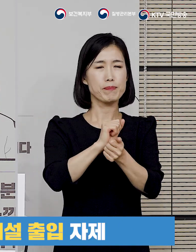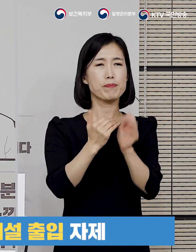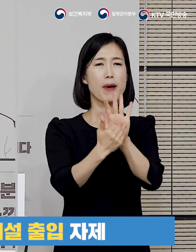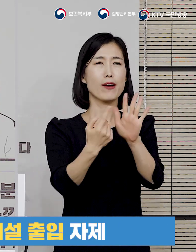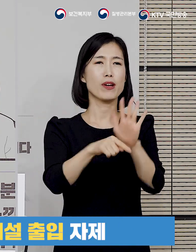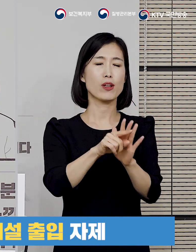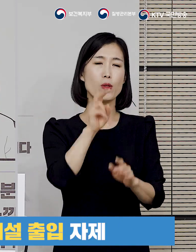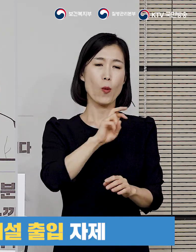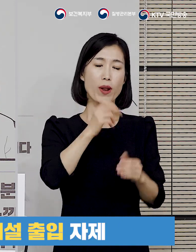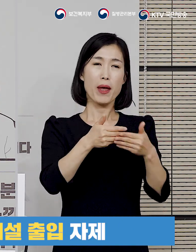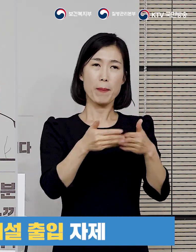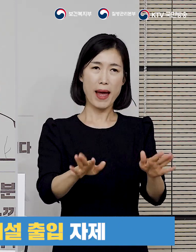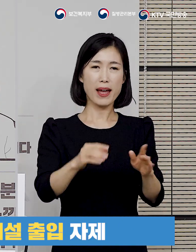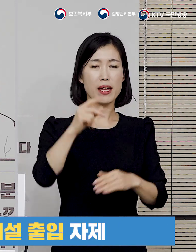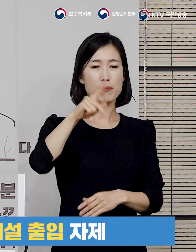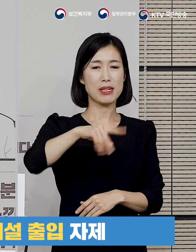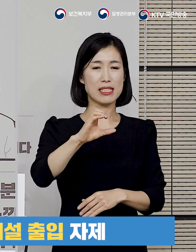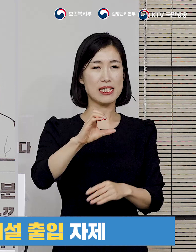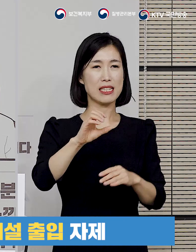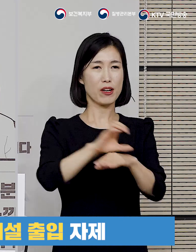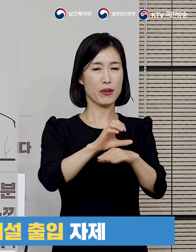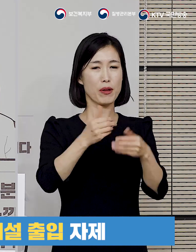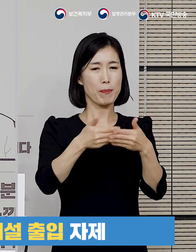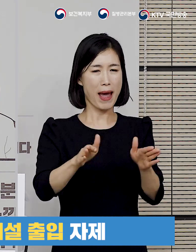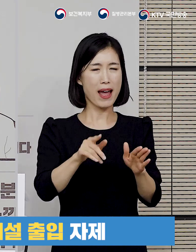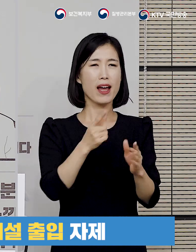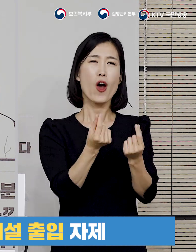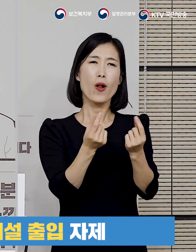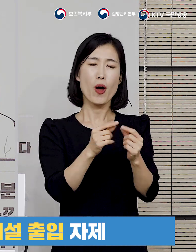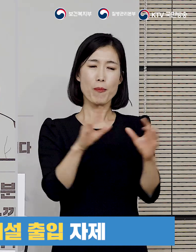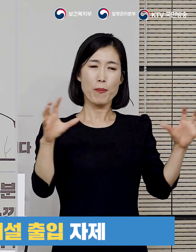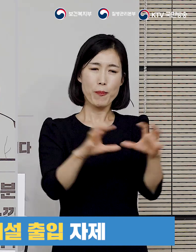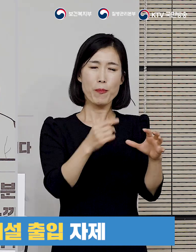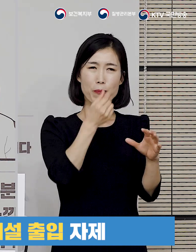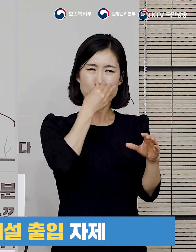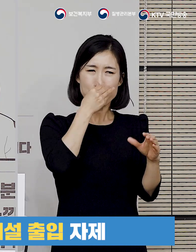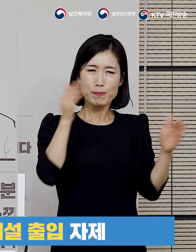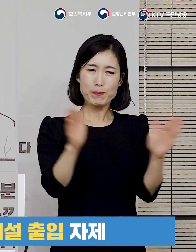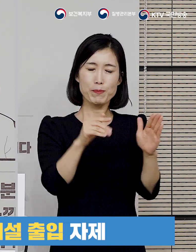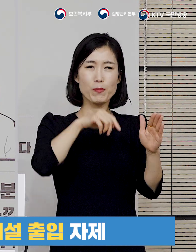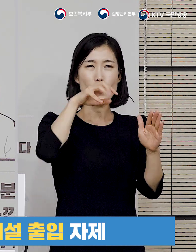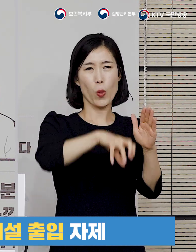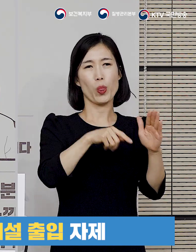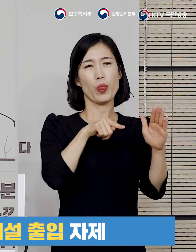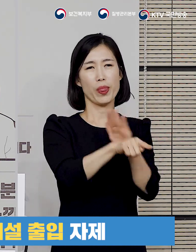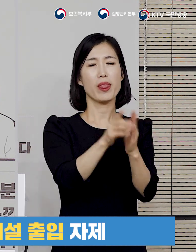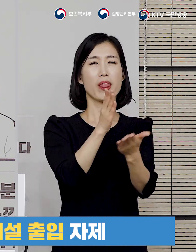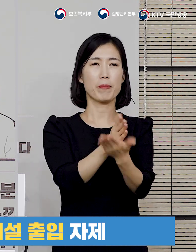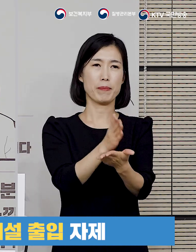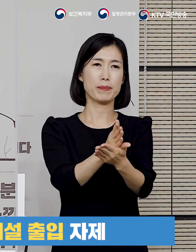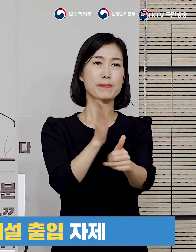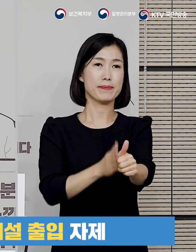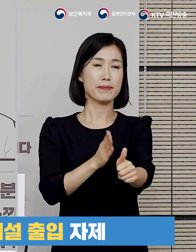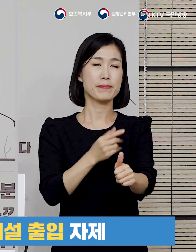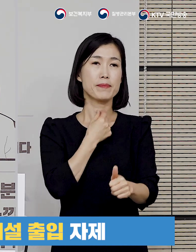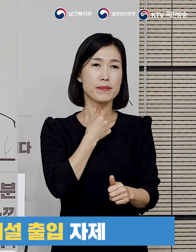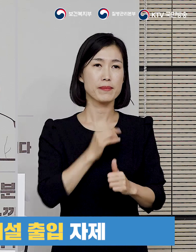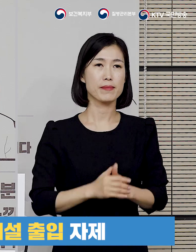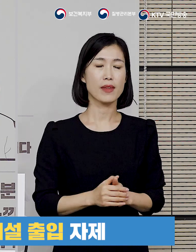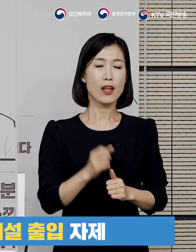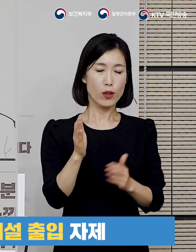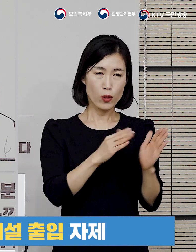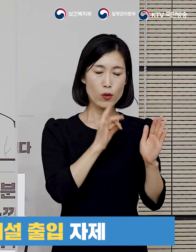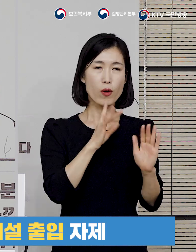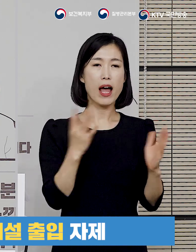위해 PC방, 노래 연습장 등 밀폐되고 밀집한 다중이용시설의 출입을 당분간 자제해